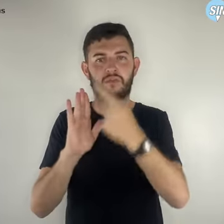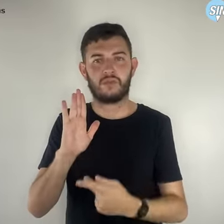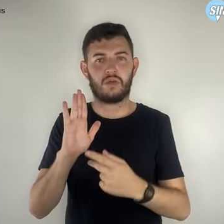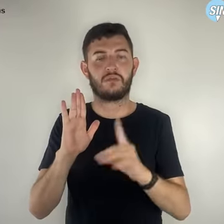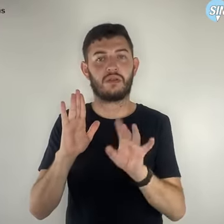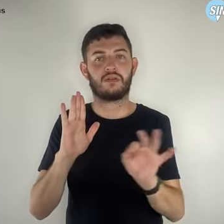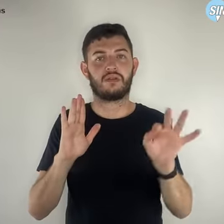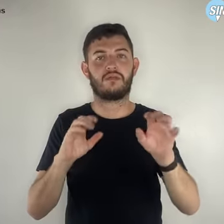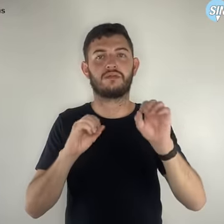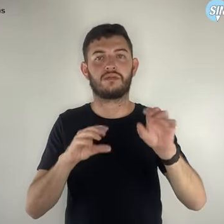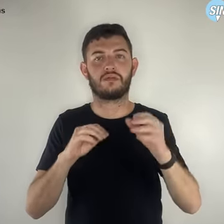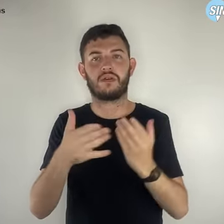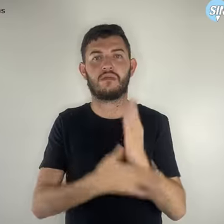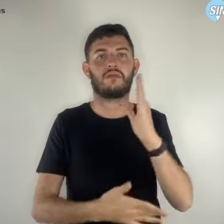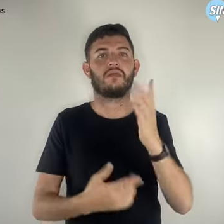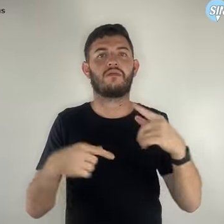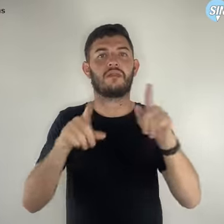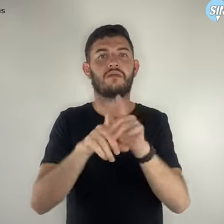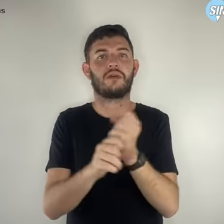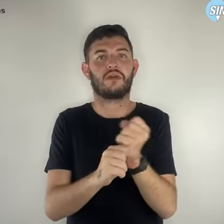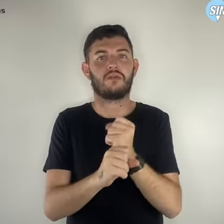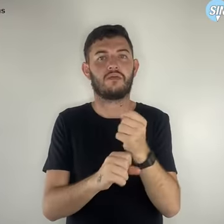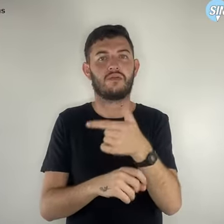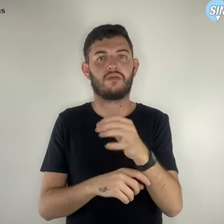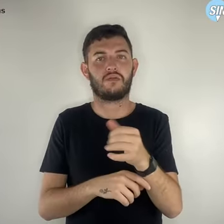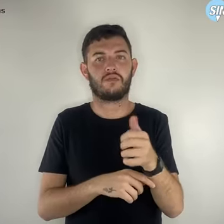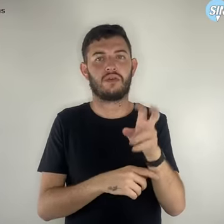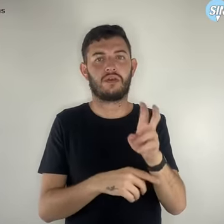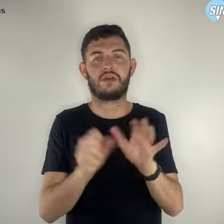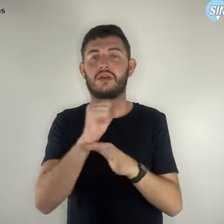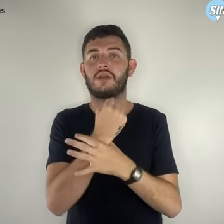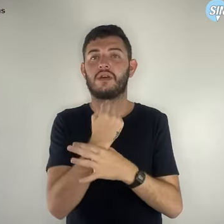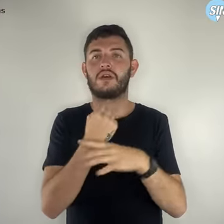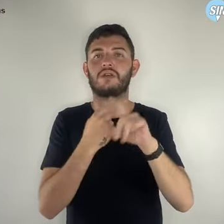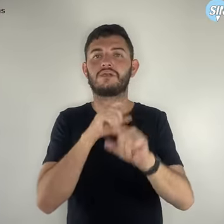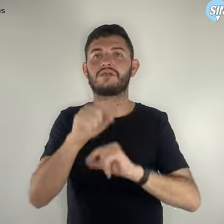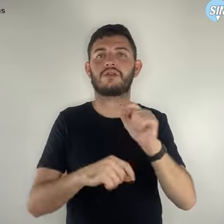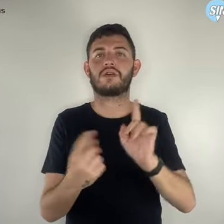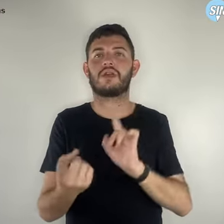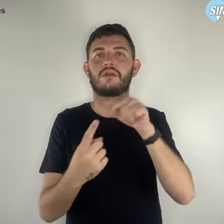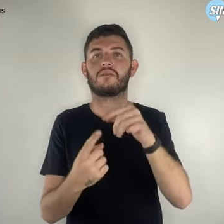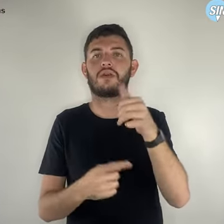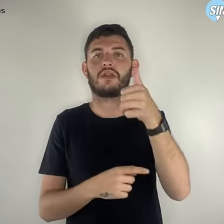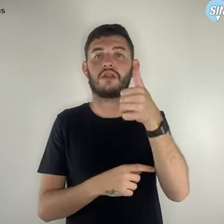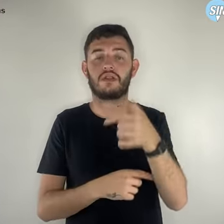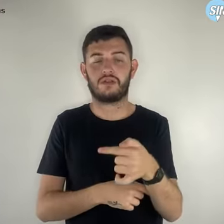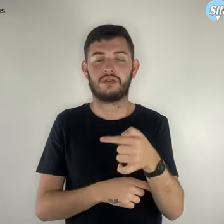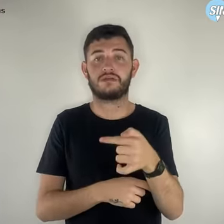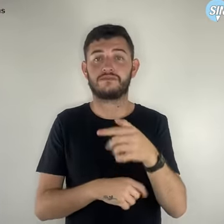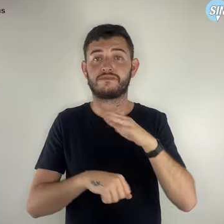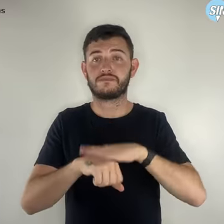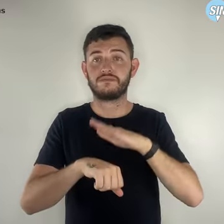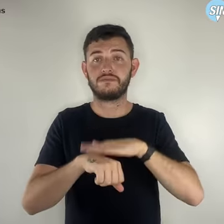o Plano Distrital de Educação, aprovado também em 2015, garante, na meta 17, a